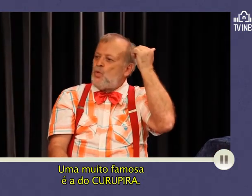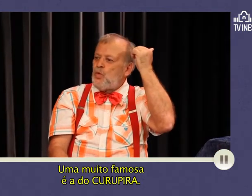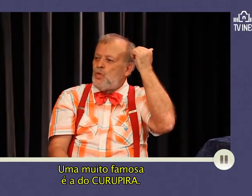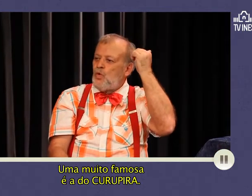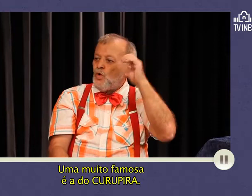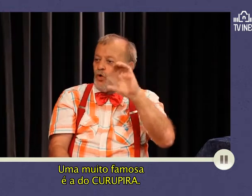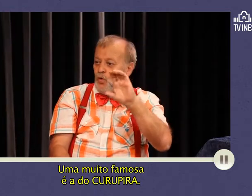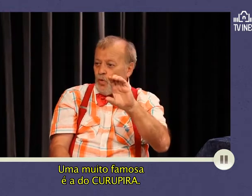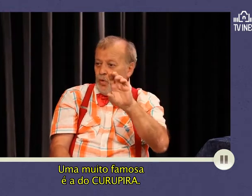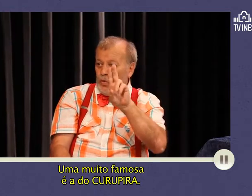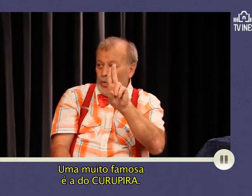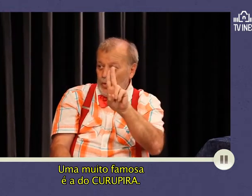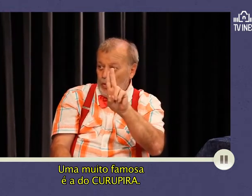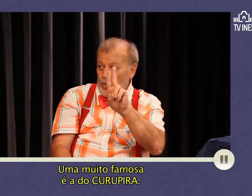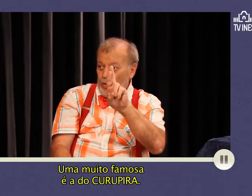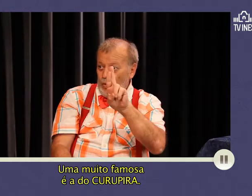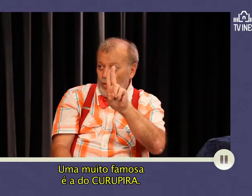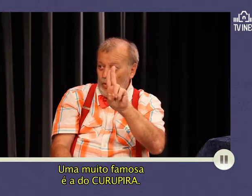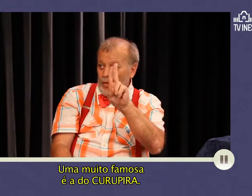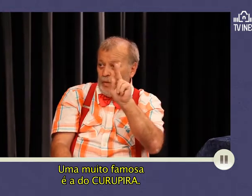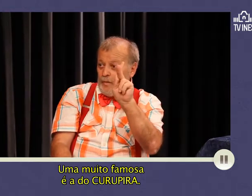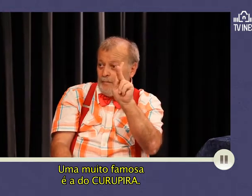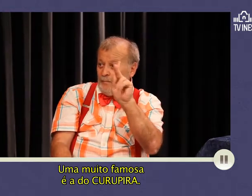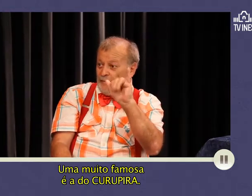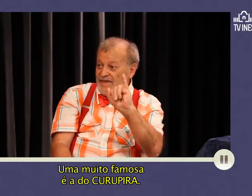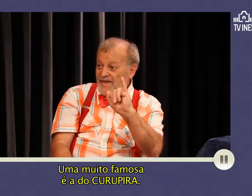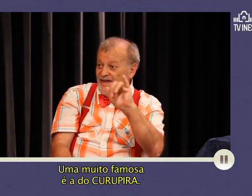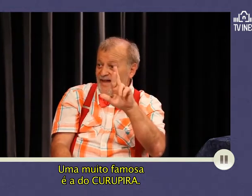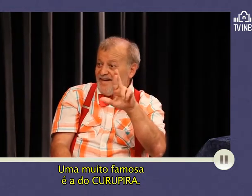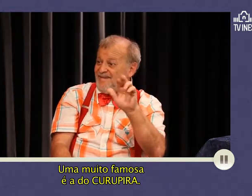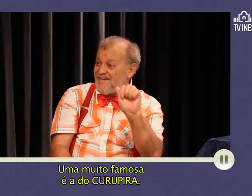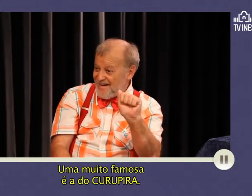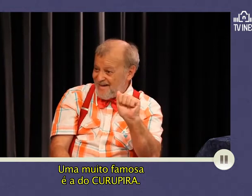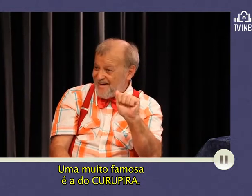muito famosa é a do Curupira.